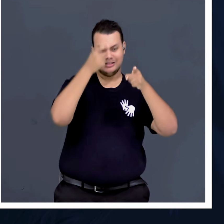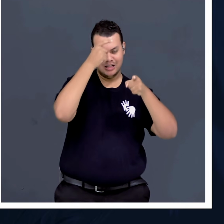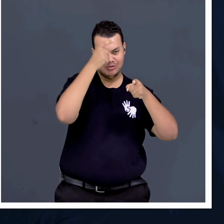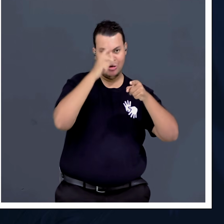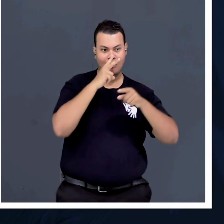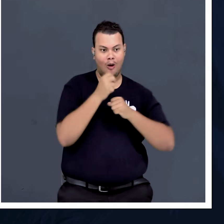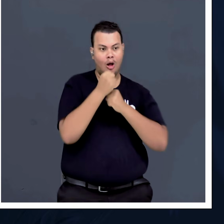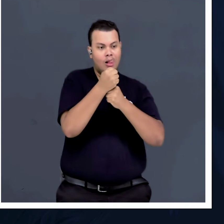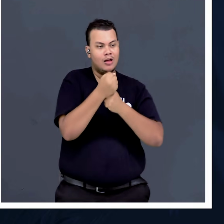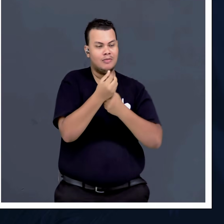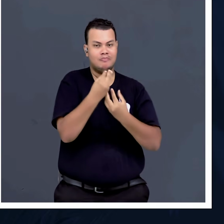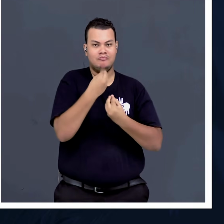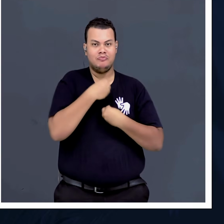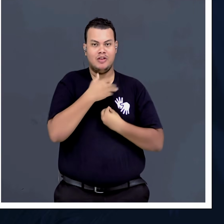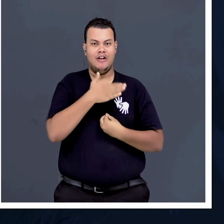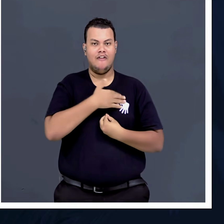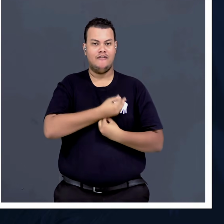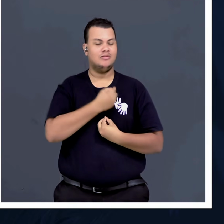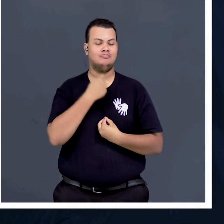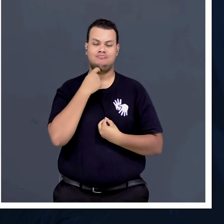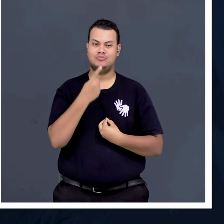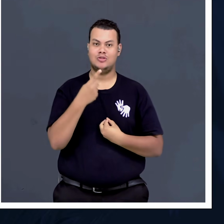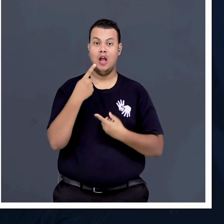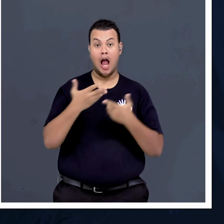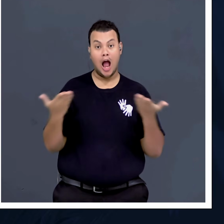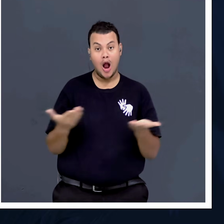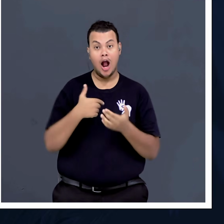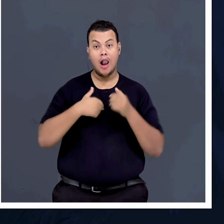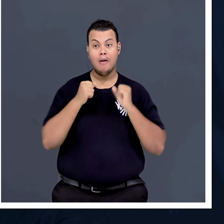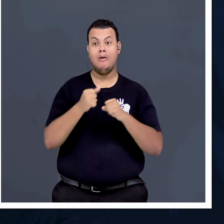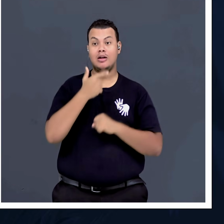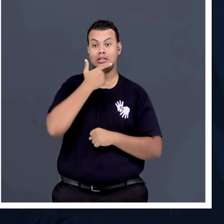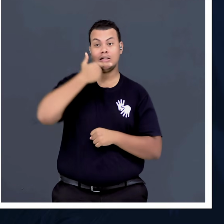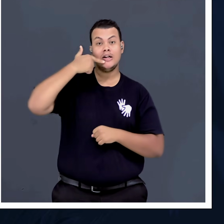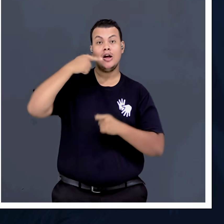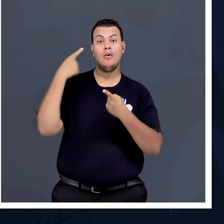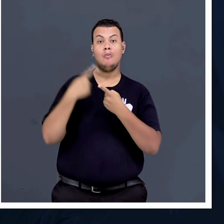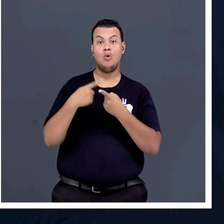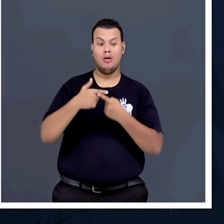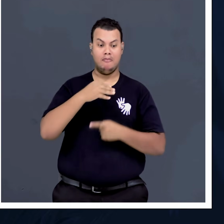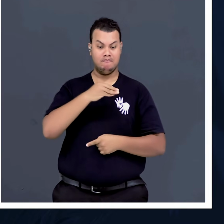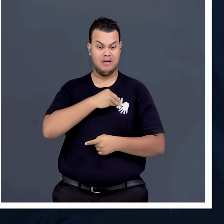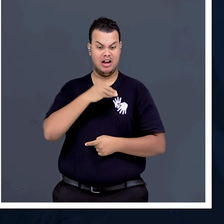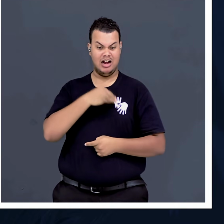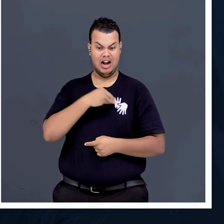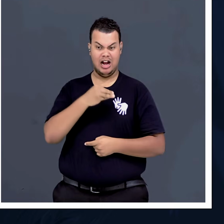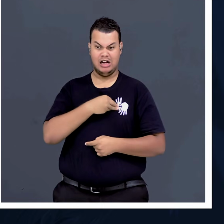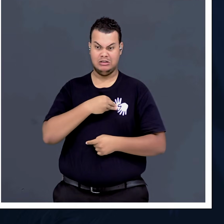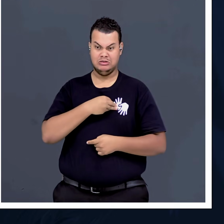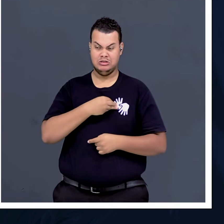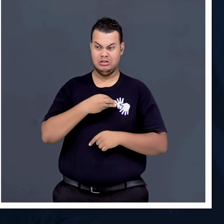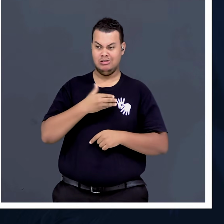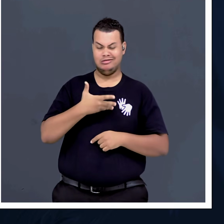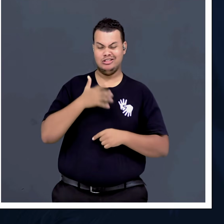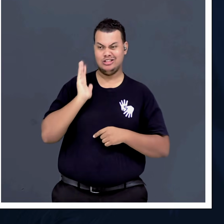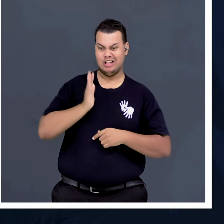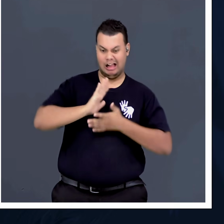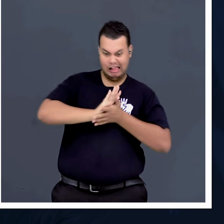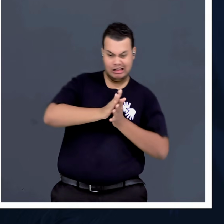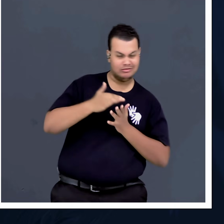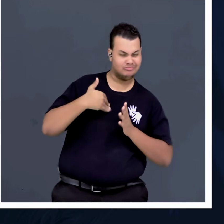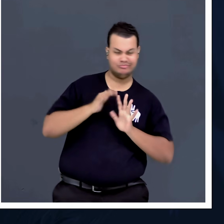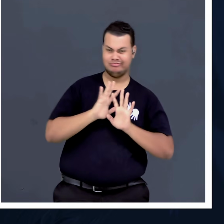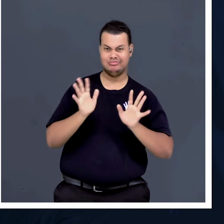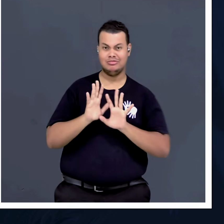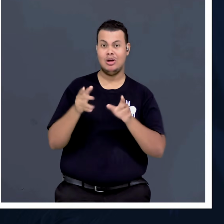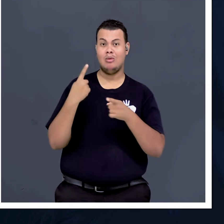sobre a minha vida. Agora eu posso voltar a sorrir porque o pecado não me escraviza mais. Agora eu posso voltar a sorrir